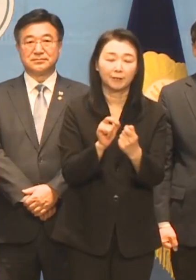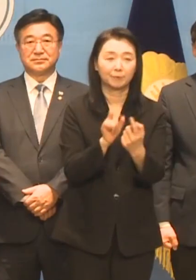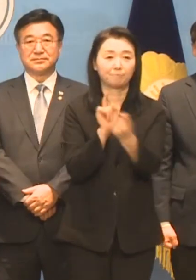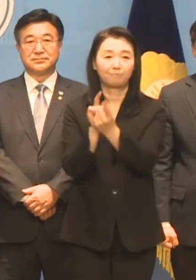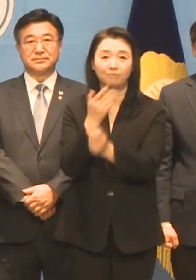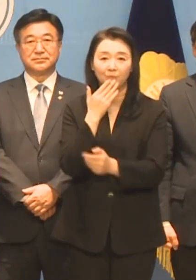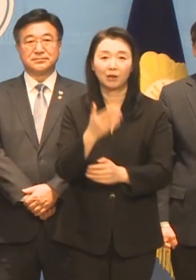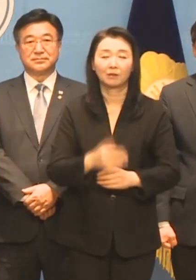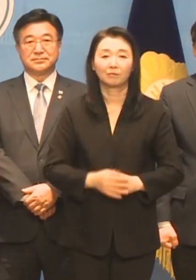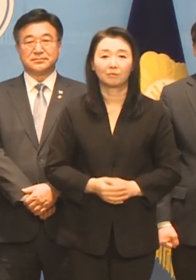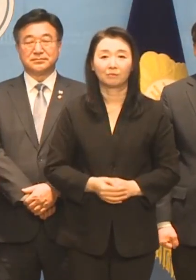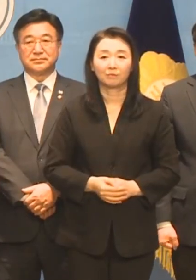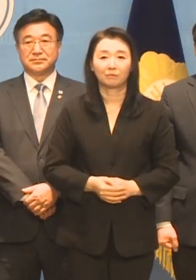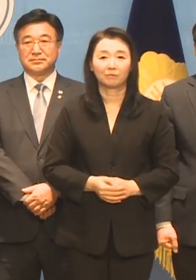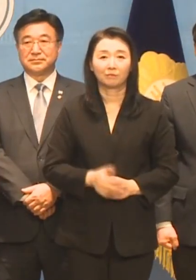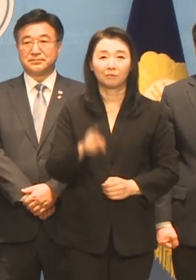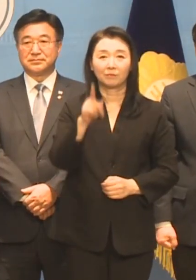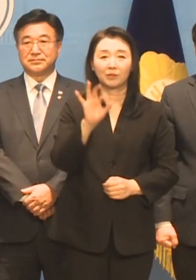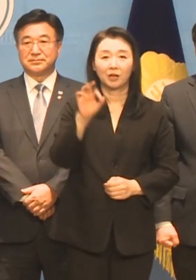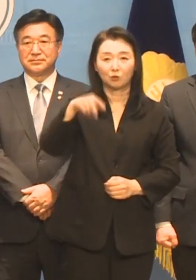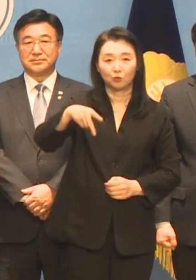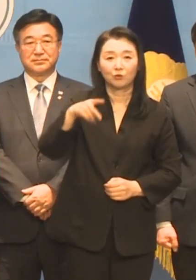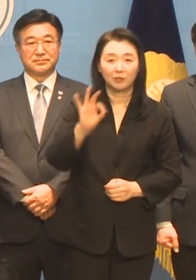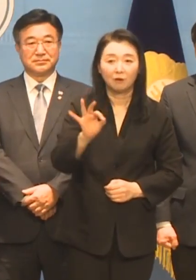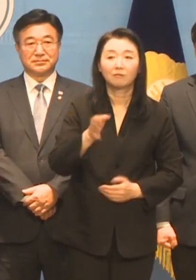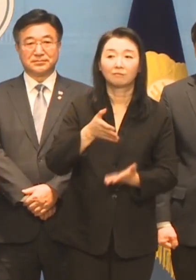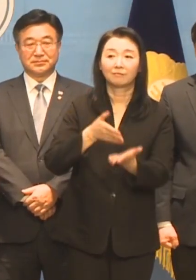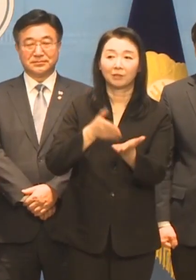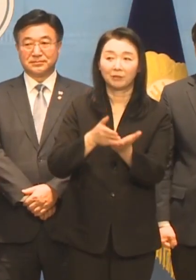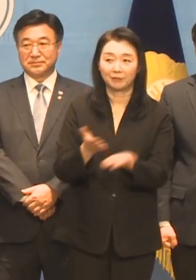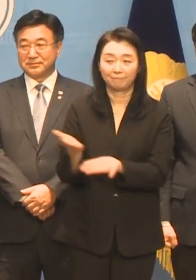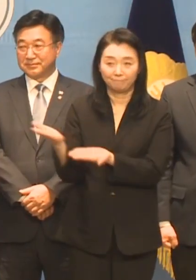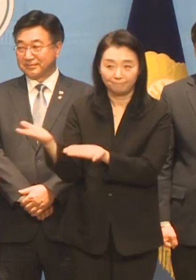것입니다. 강유정 대변인입니다.